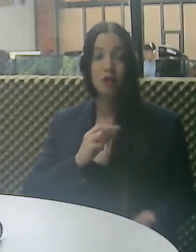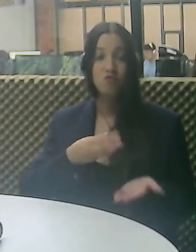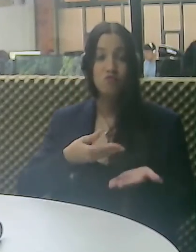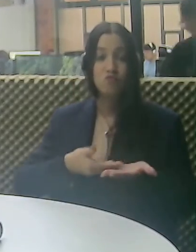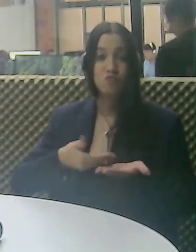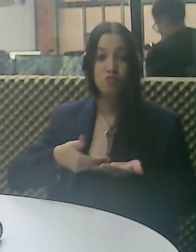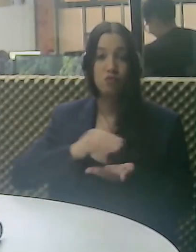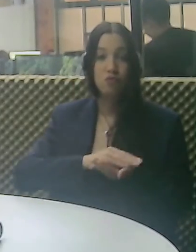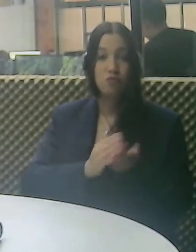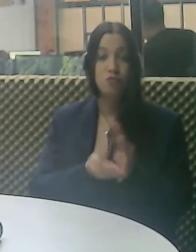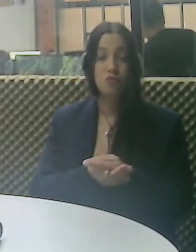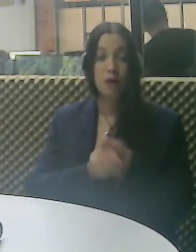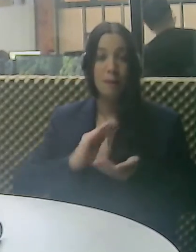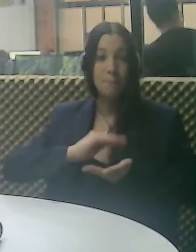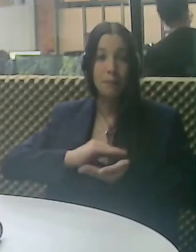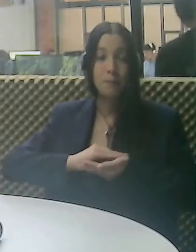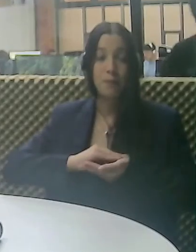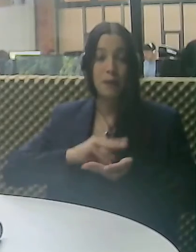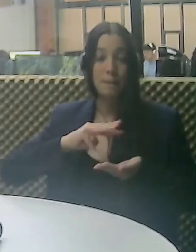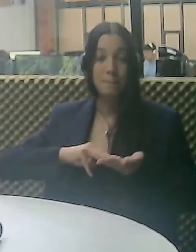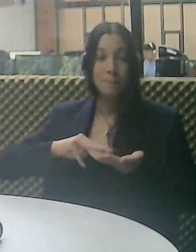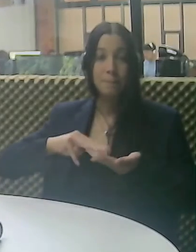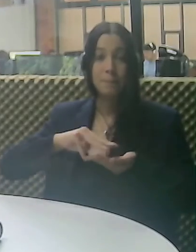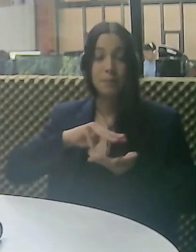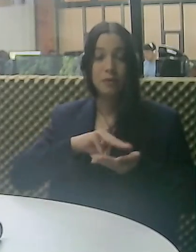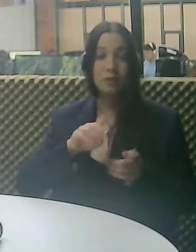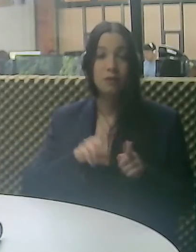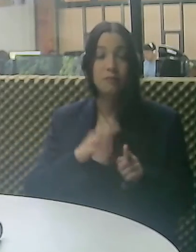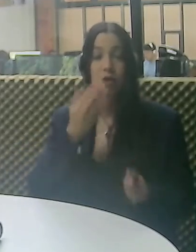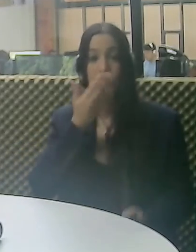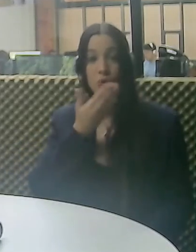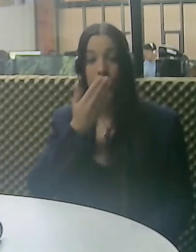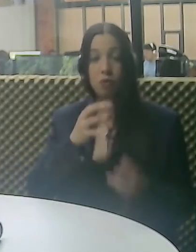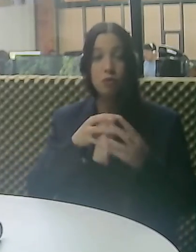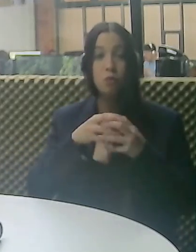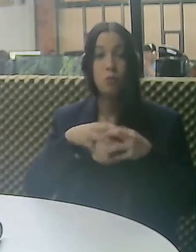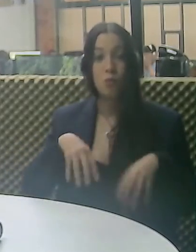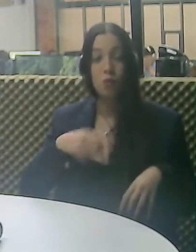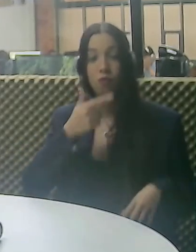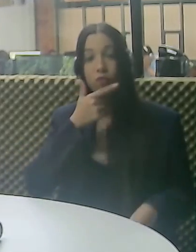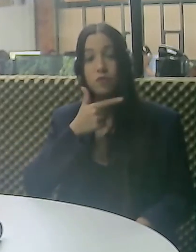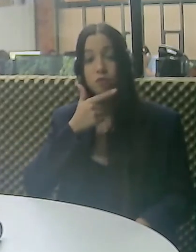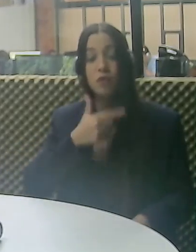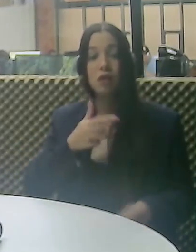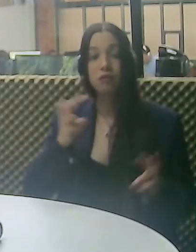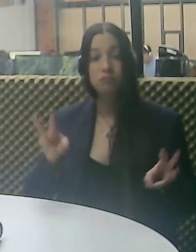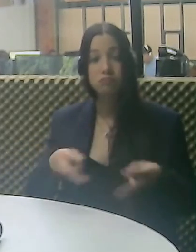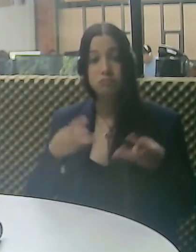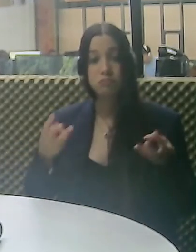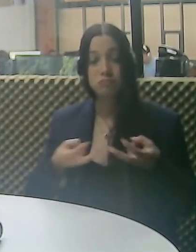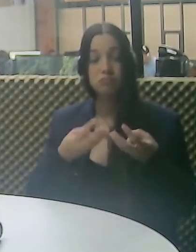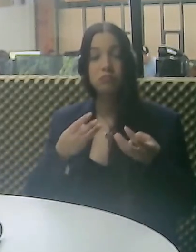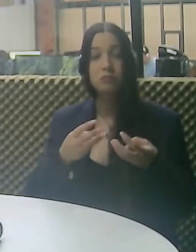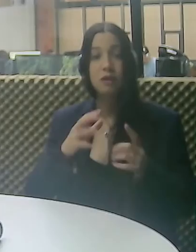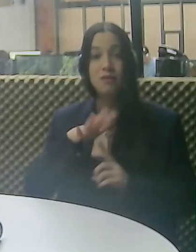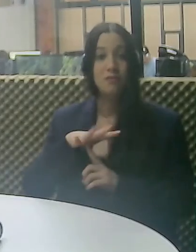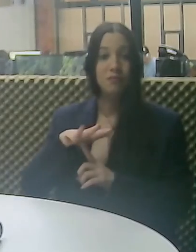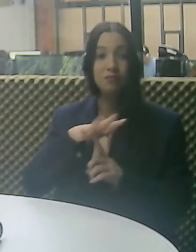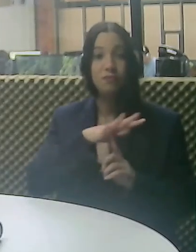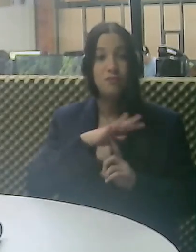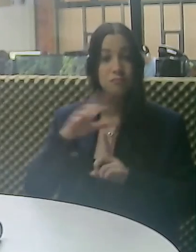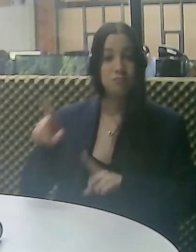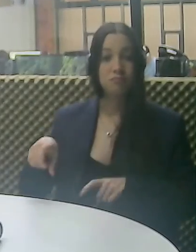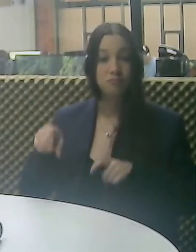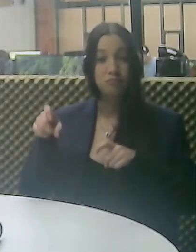tapioca, pamonha, pastel frito na hora ou adquirir doces, ovos caipiras e hortifrutis na tradicional Feira de Produtos